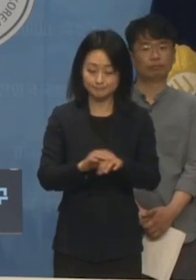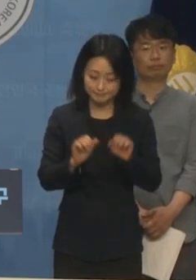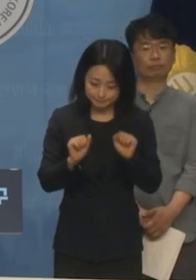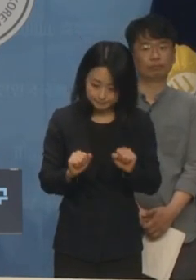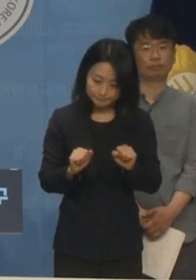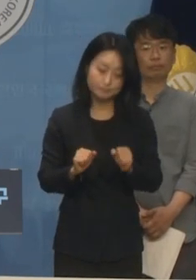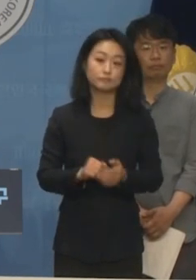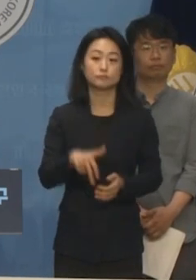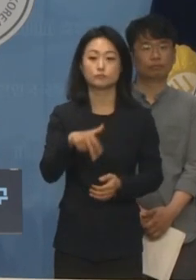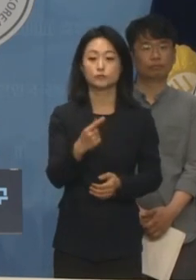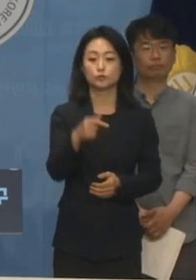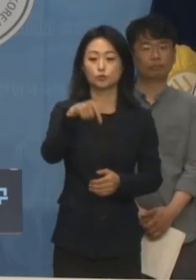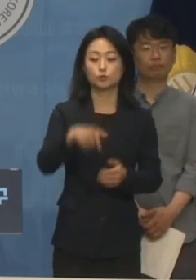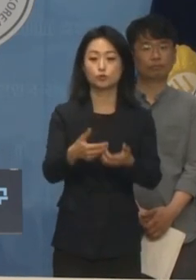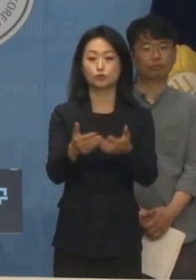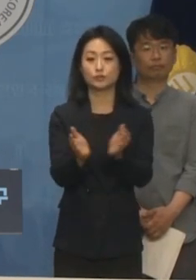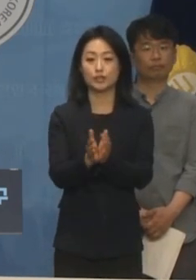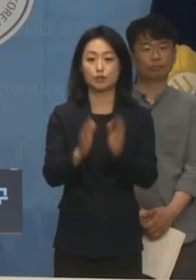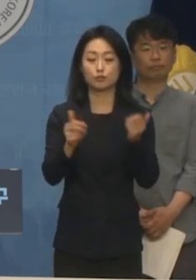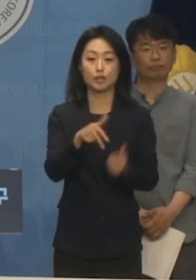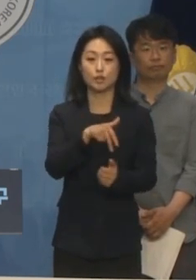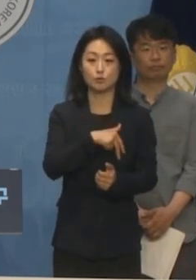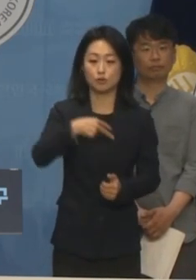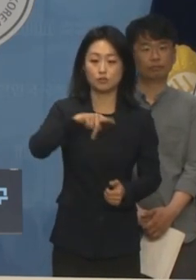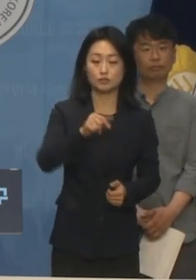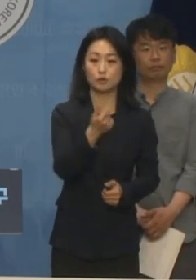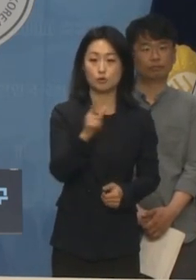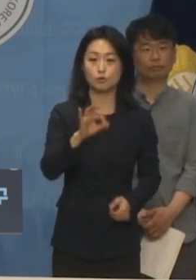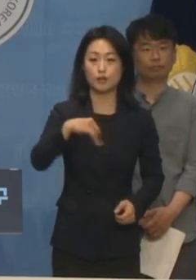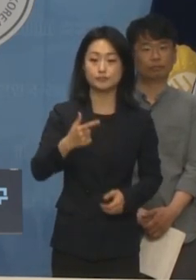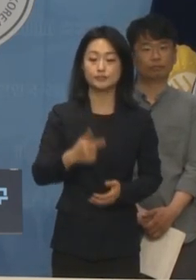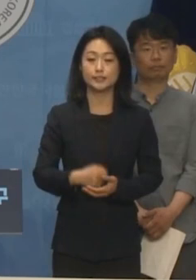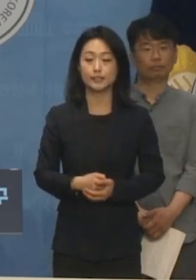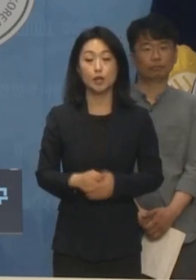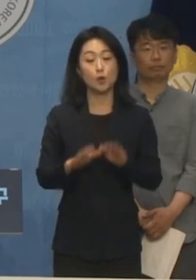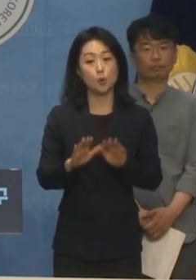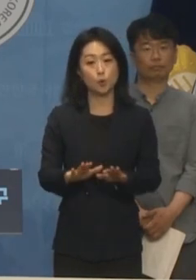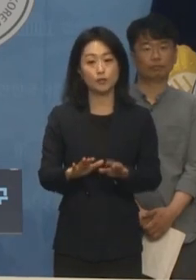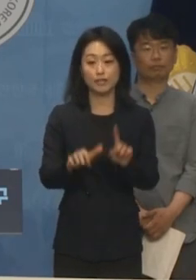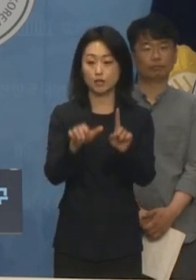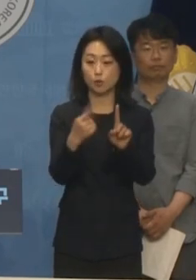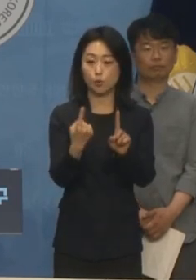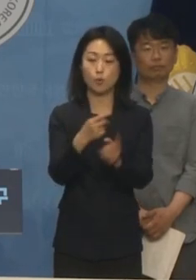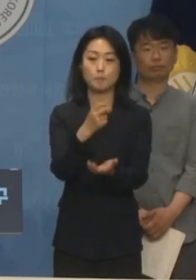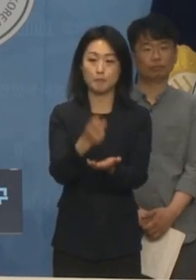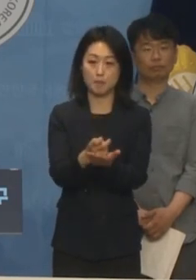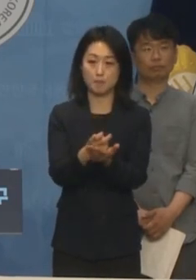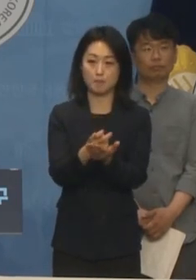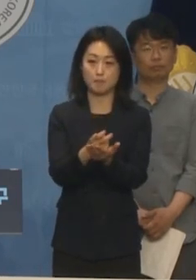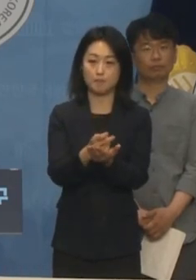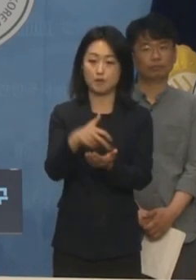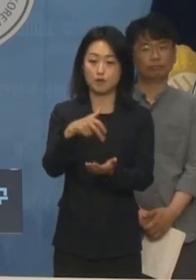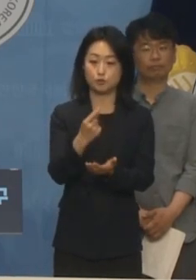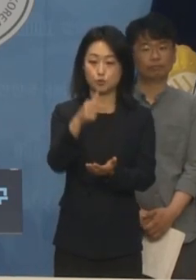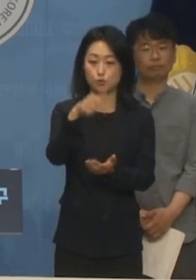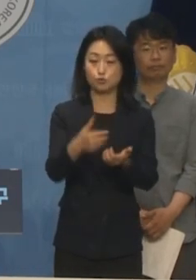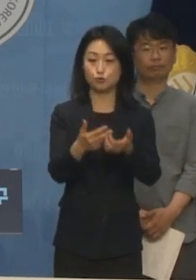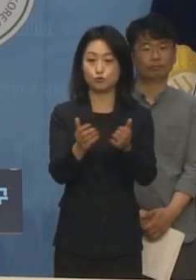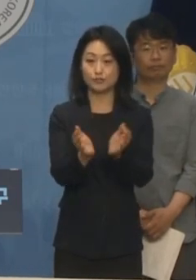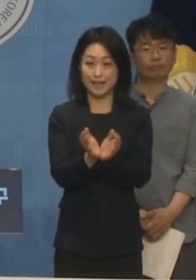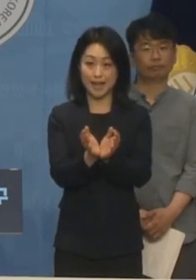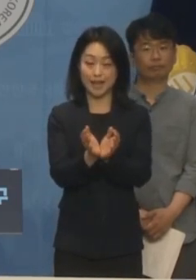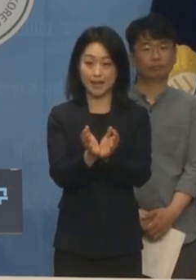안녕하십니까. 조국혁신당 국회의원 서왕진입니다. 저의 1호 법안이자 조국혁신당